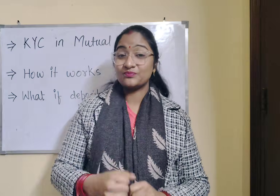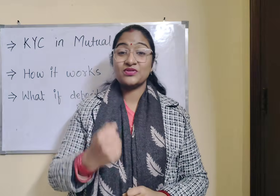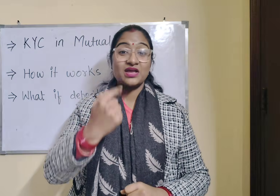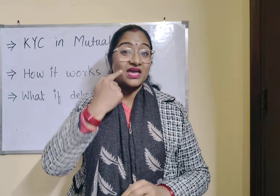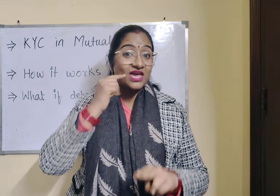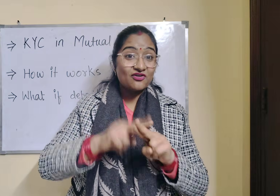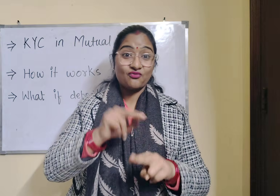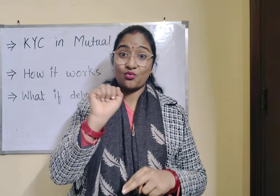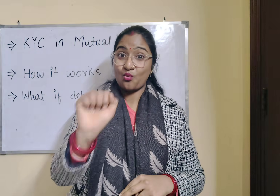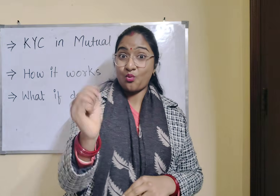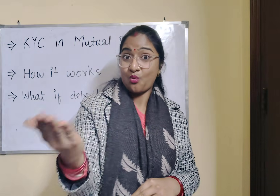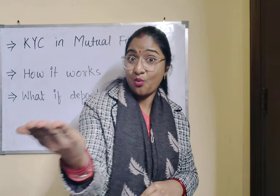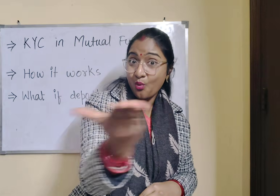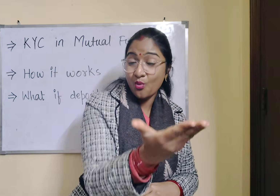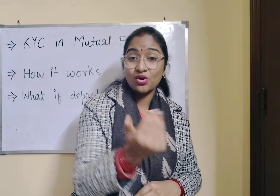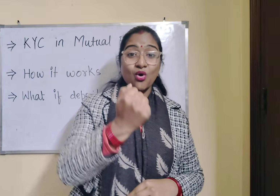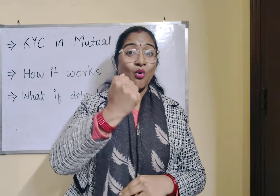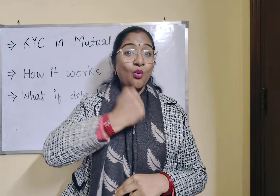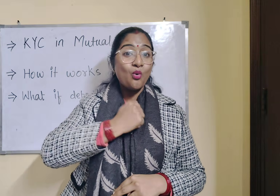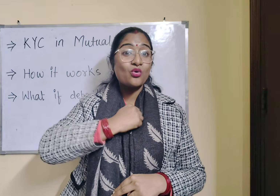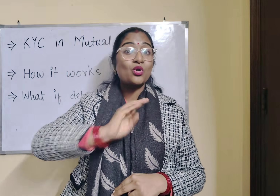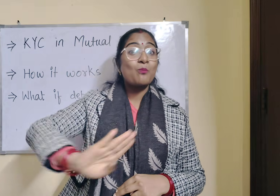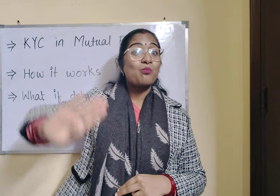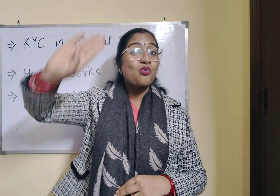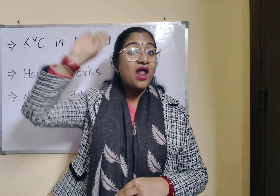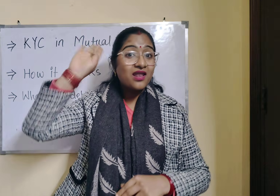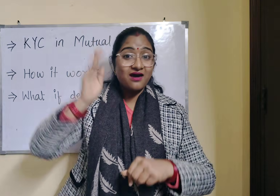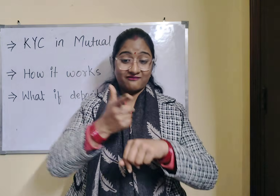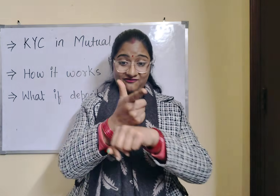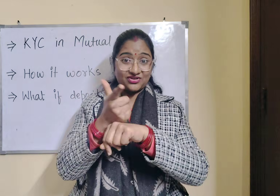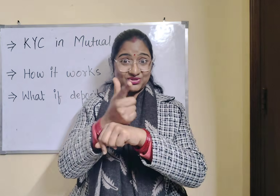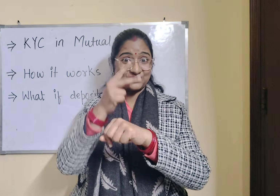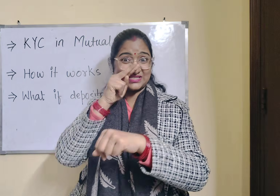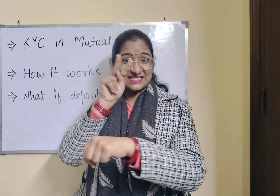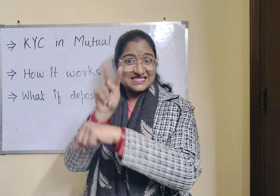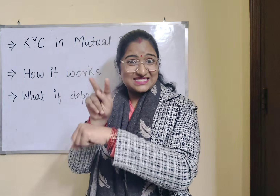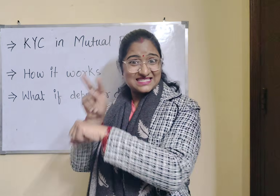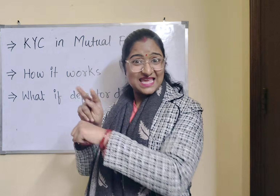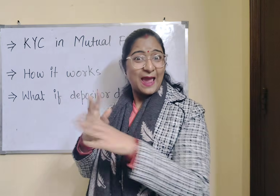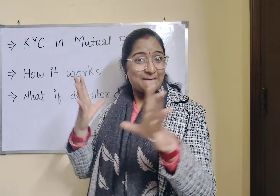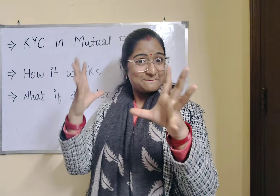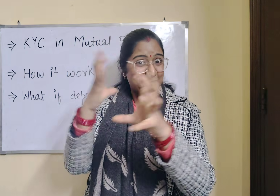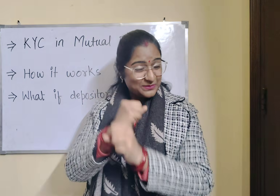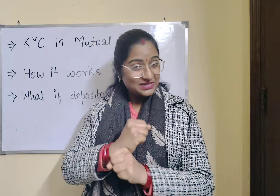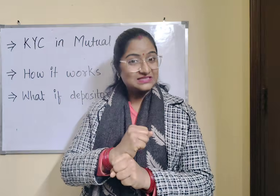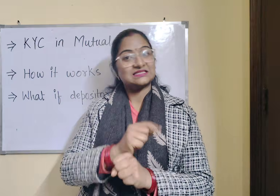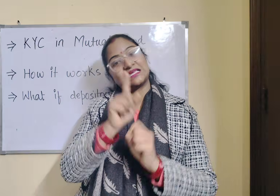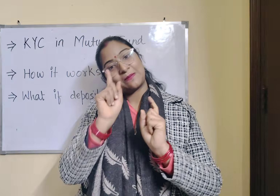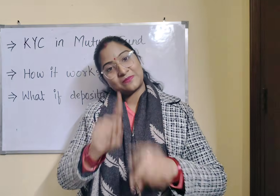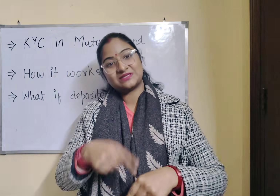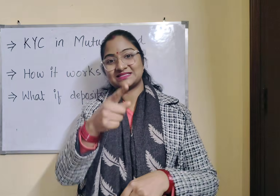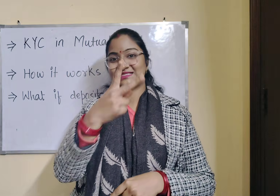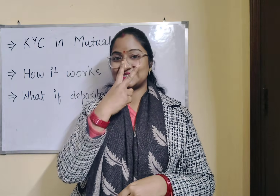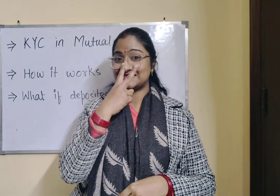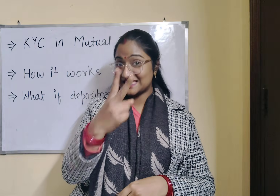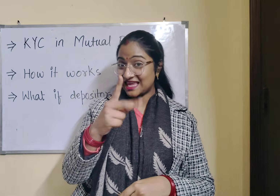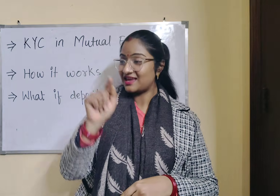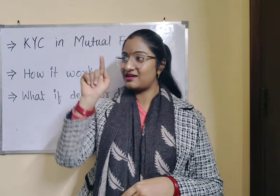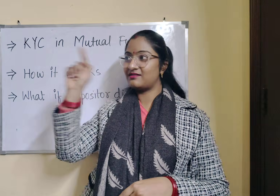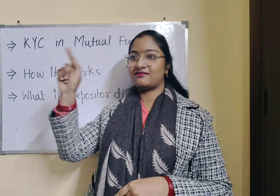करिएगा। साथ ही साथ अगर आप लोग मेरी जो पुरानी वीडियोस हैं उनको देखना चाहते हैं या फिर आपने पहले नहीं देखी है